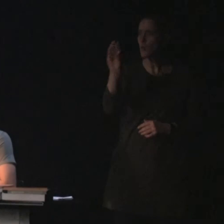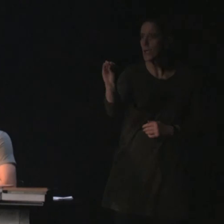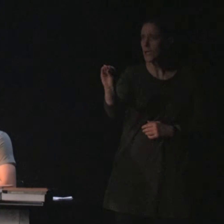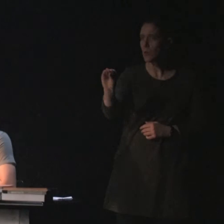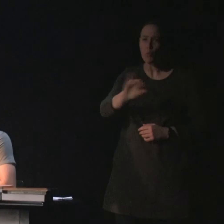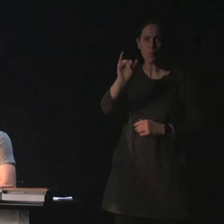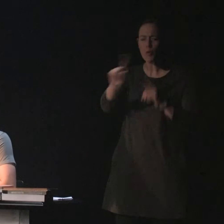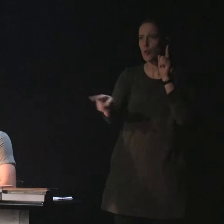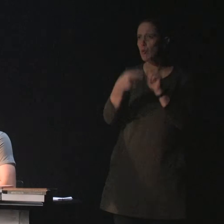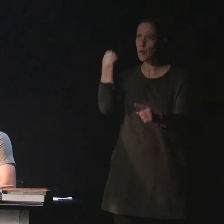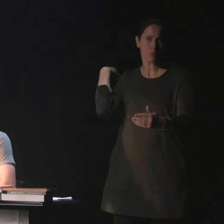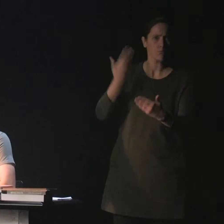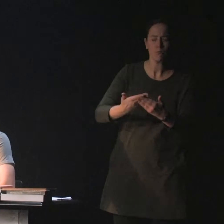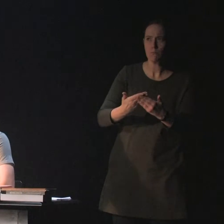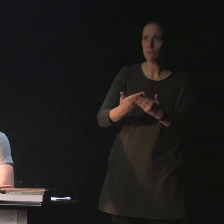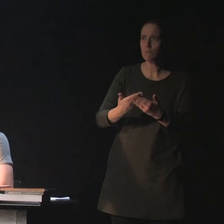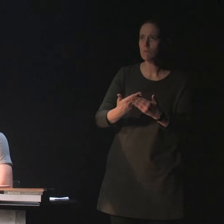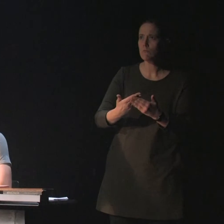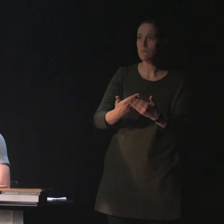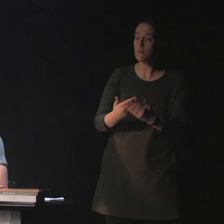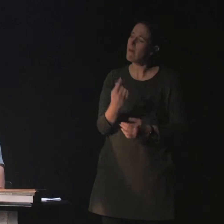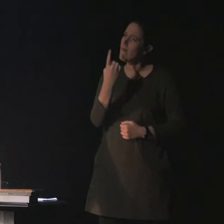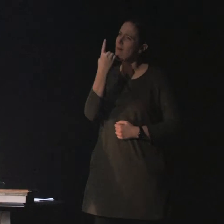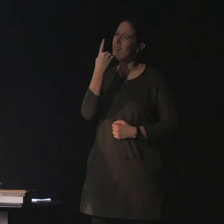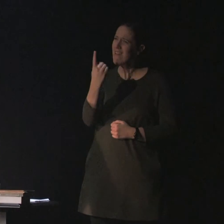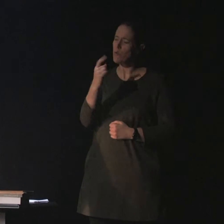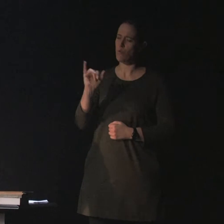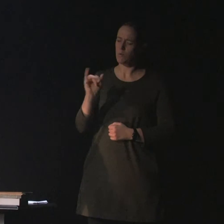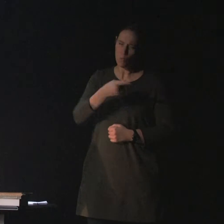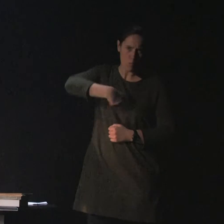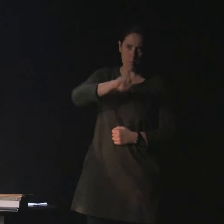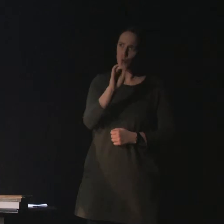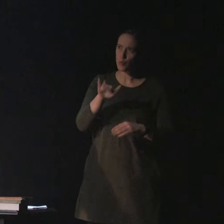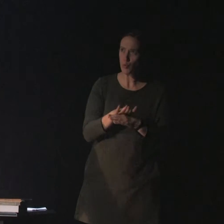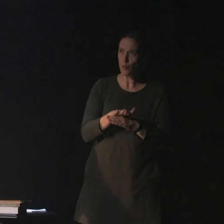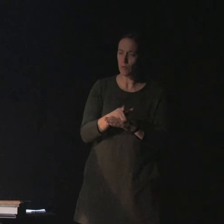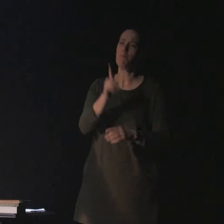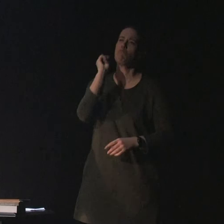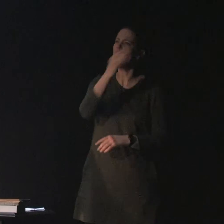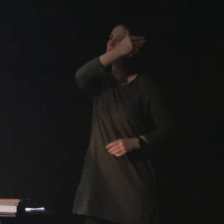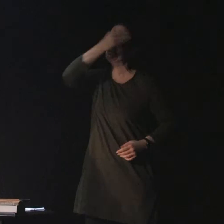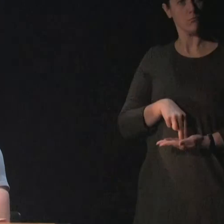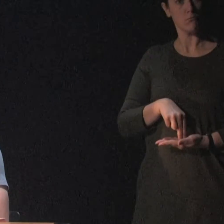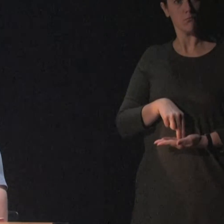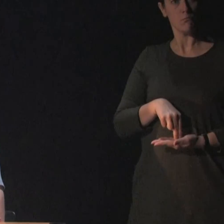Zwijg over wat er allemaal gebeurd is. Het enige wat wij moeten doen, is alles vergeten.